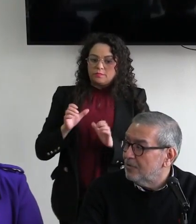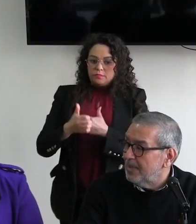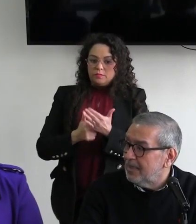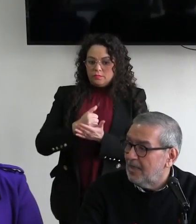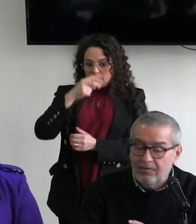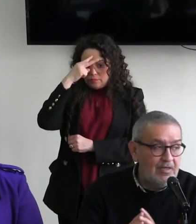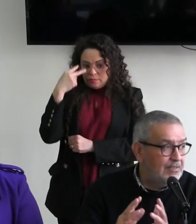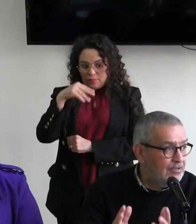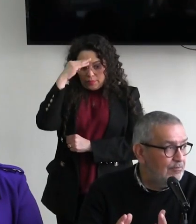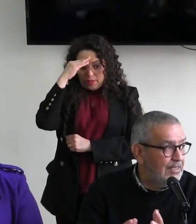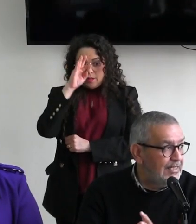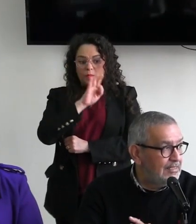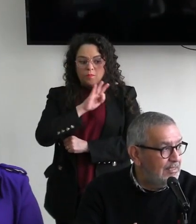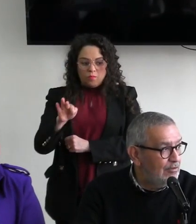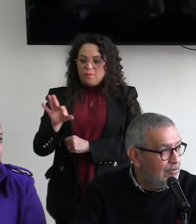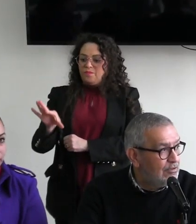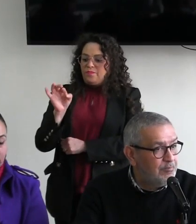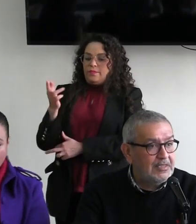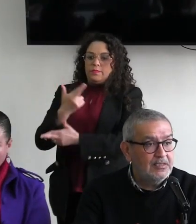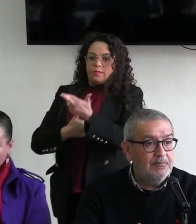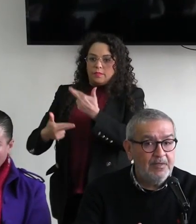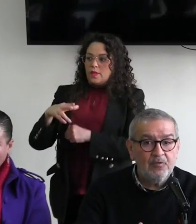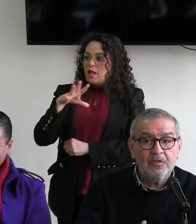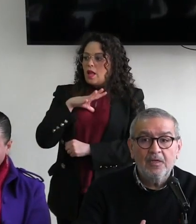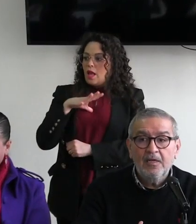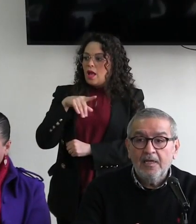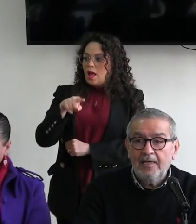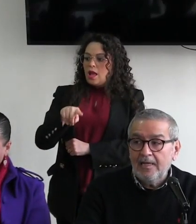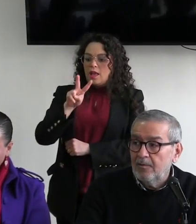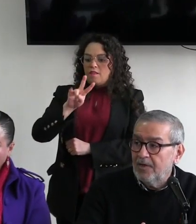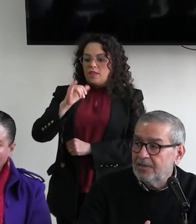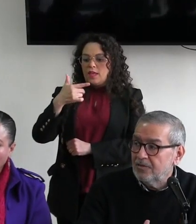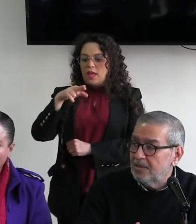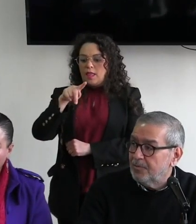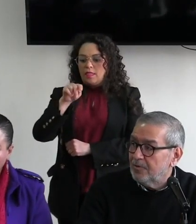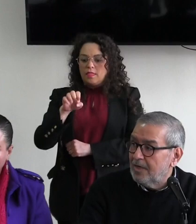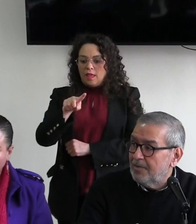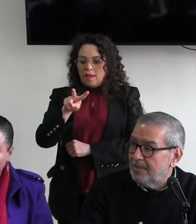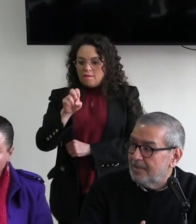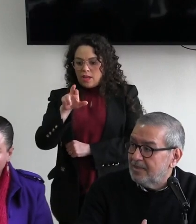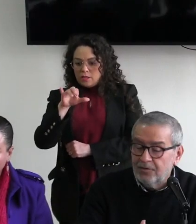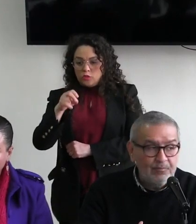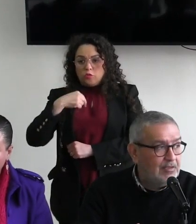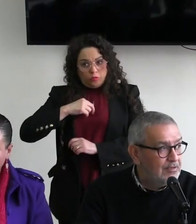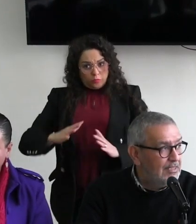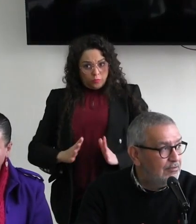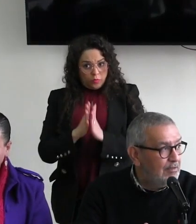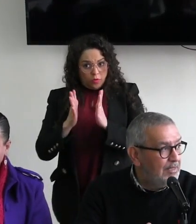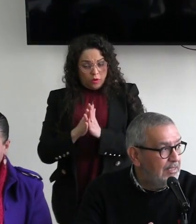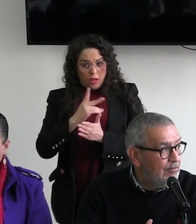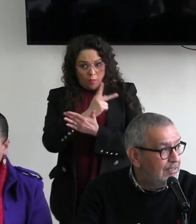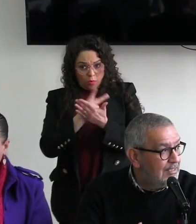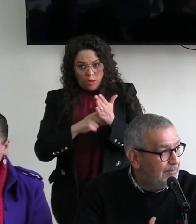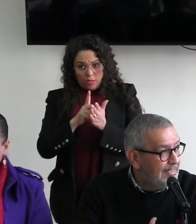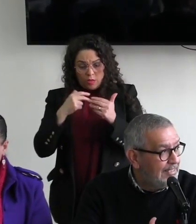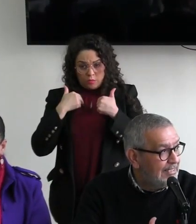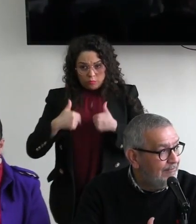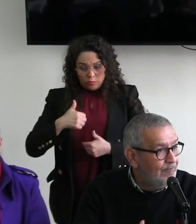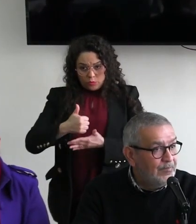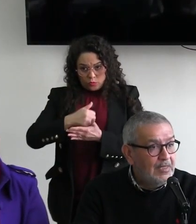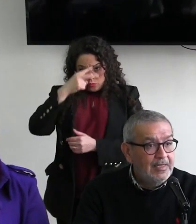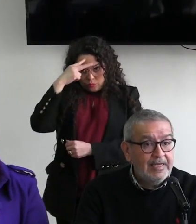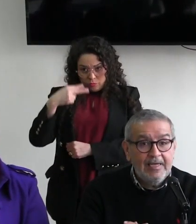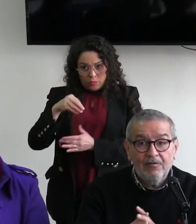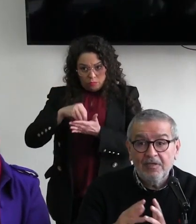podría retomar. Hay una versión vigente, nosotros participamos en la elaboración del Programa de Derechos Humanos de la Ciudad de México, que está